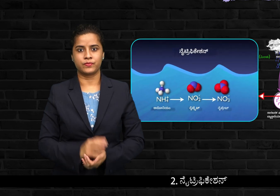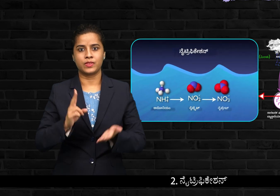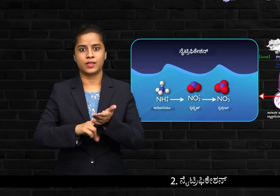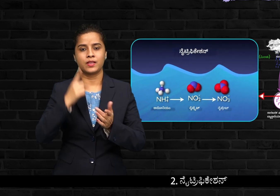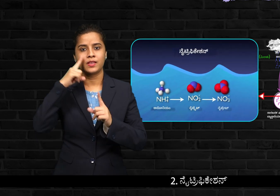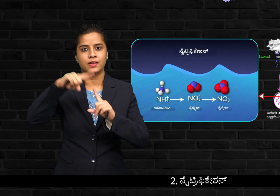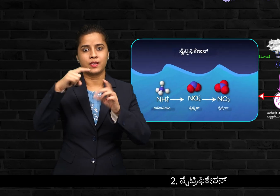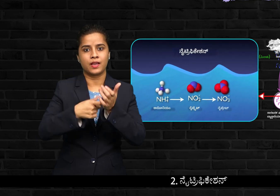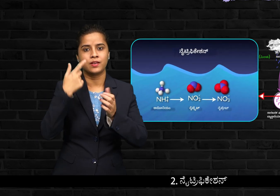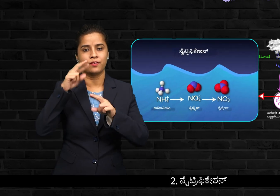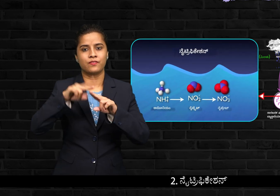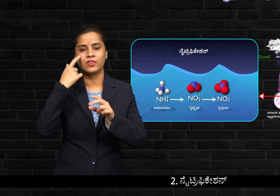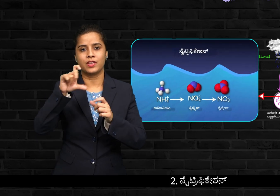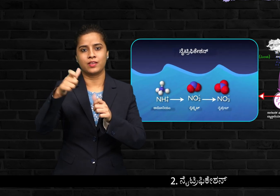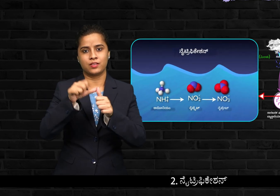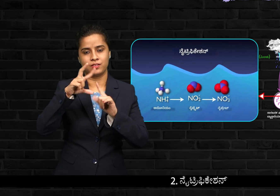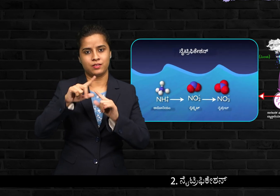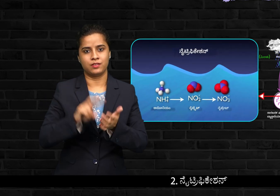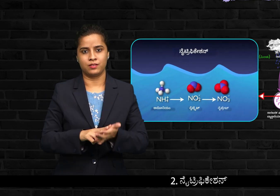2. ನೈಟ್ರಿಫಿಕೇಶನ್.